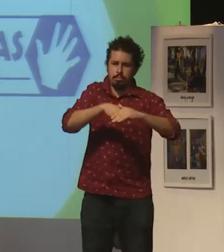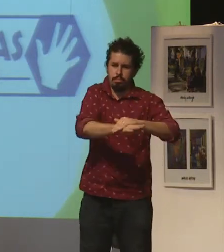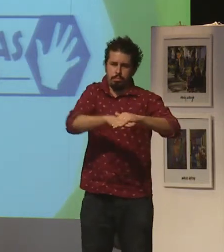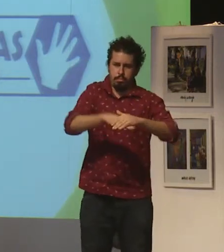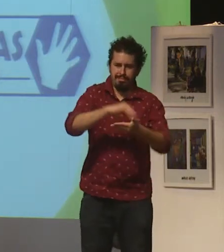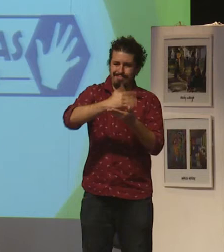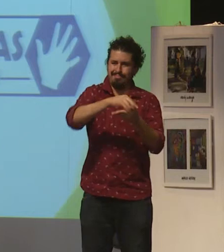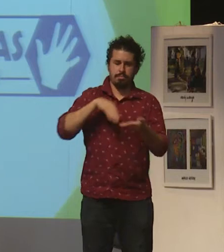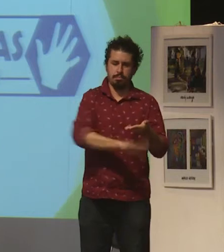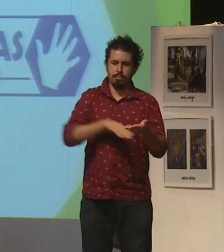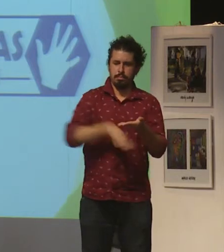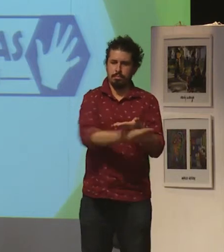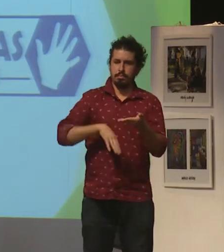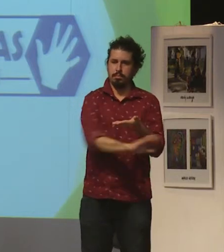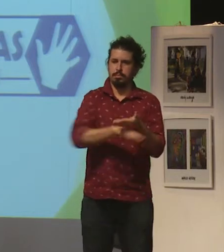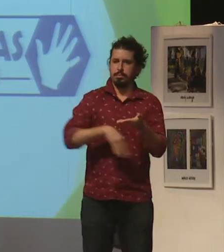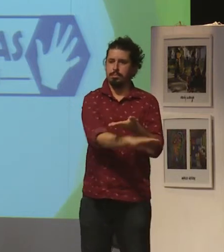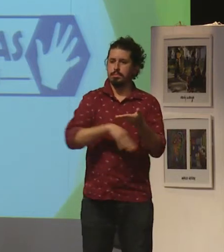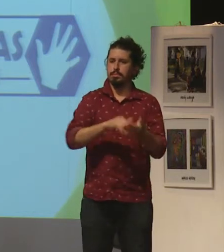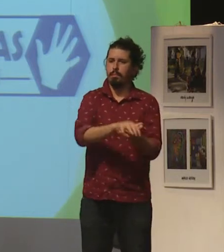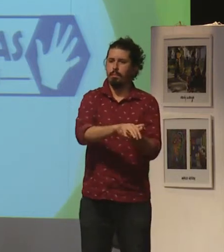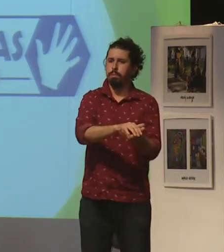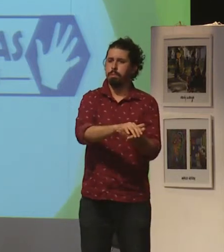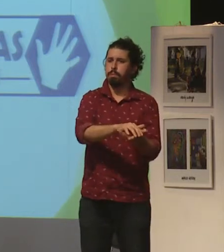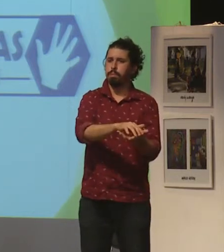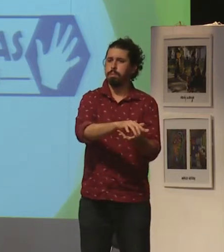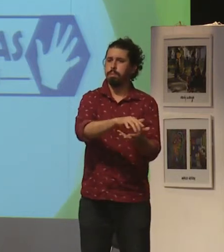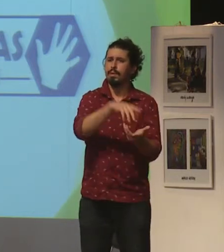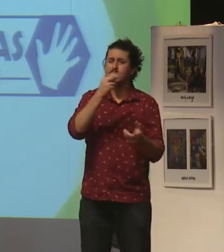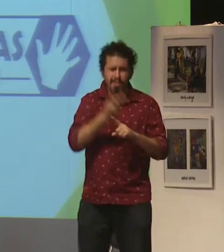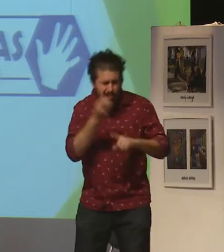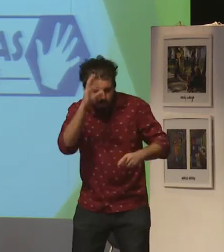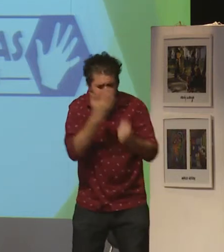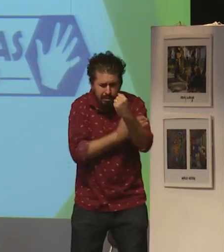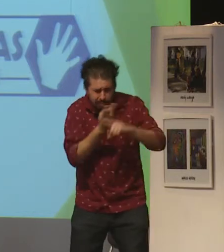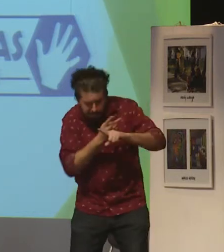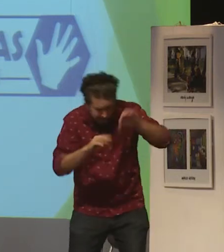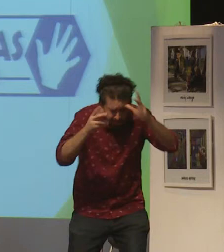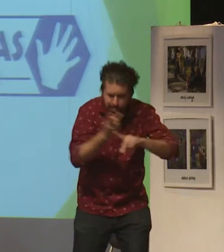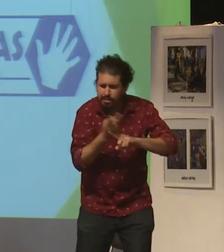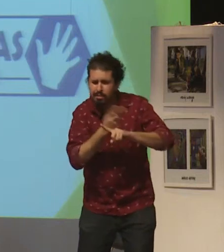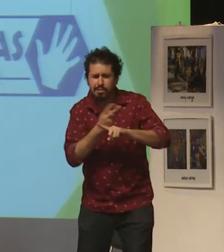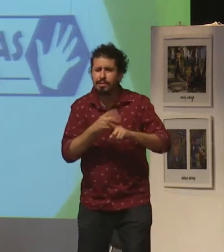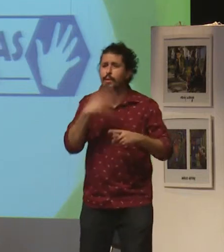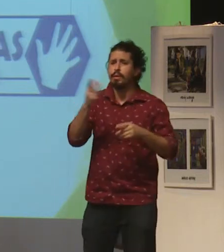eu vou só deixando guardado lá no HD do laptop, vou deixando lá, vai ficar acumulado. Aí, quando você for procurando nas suas